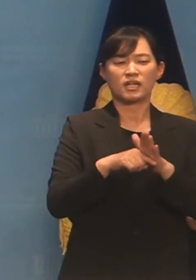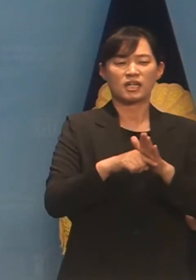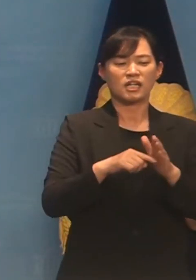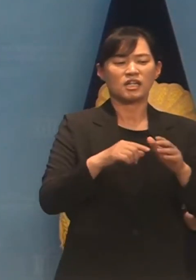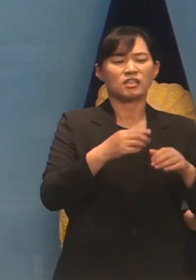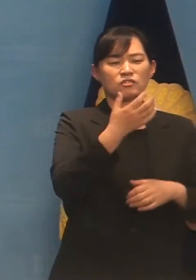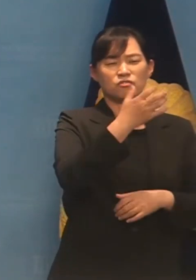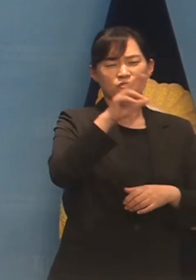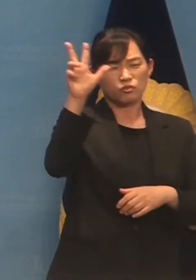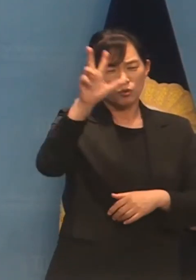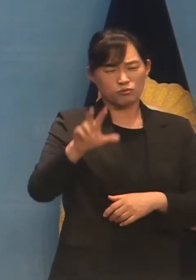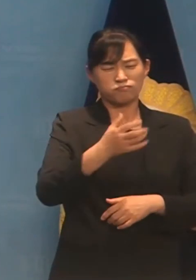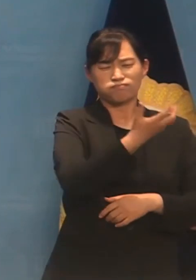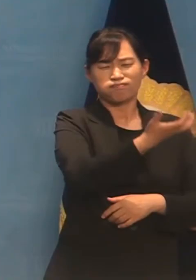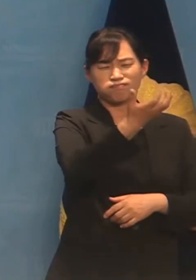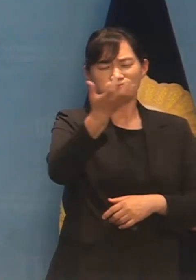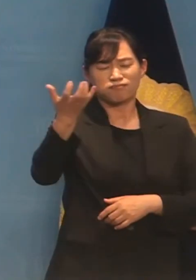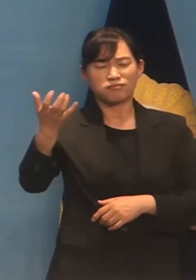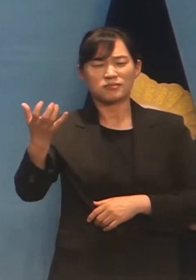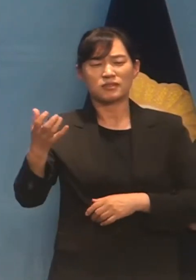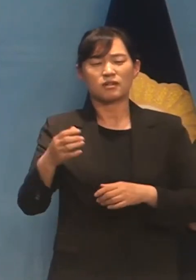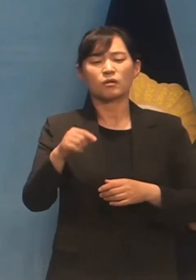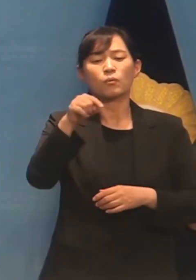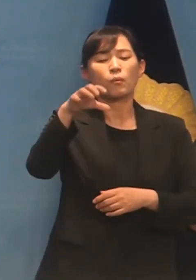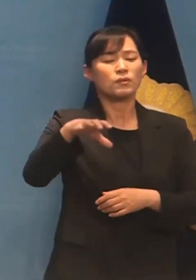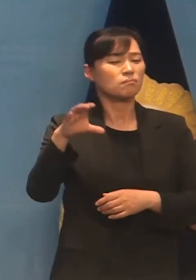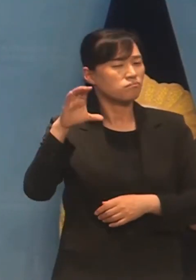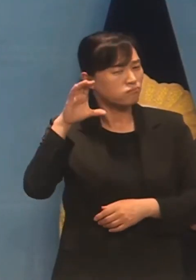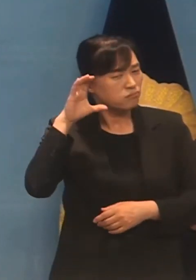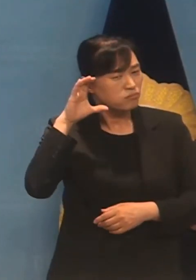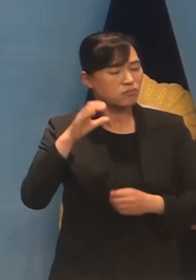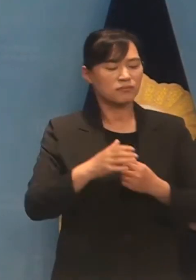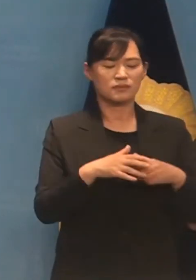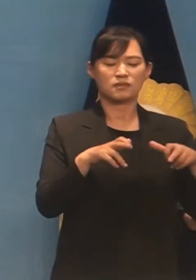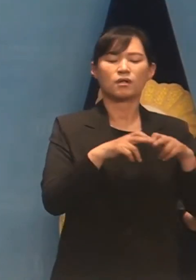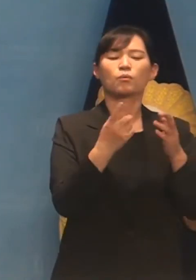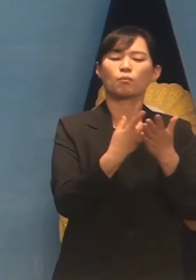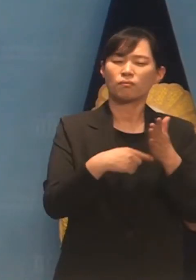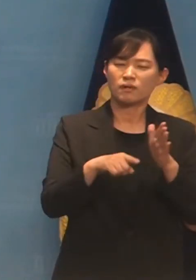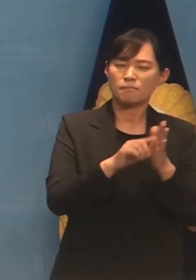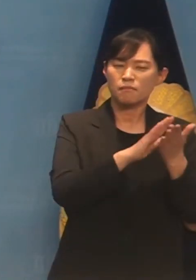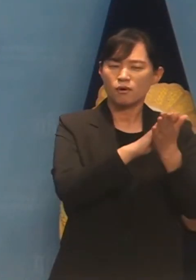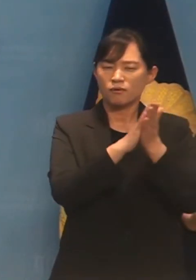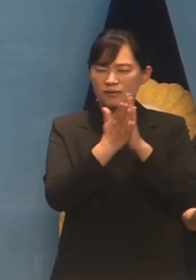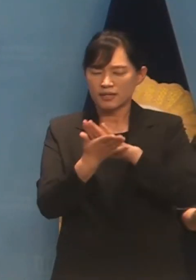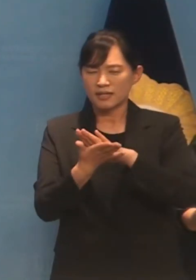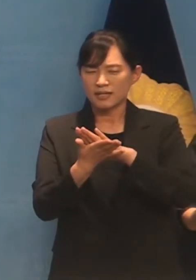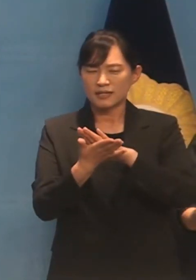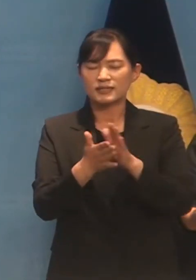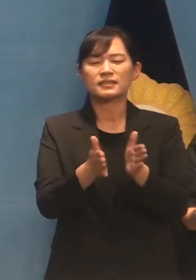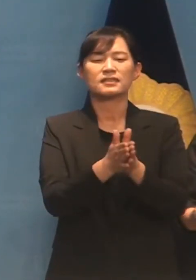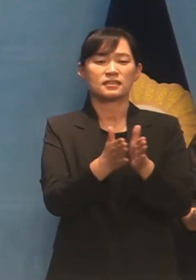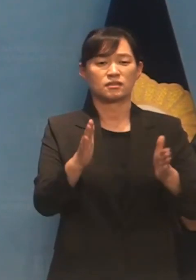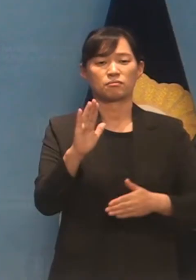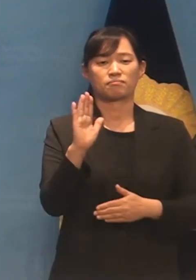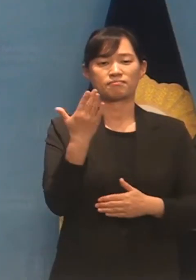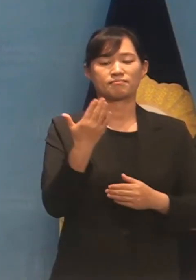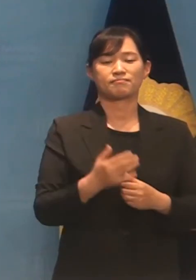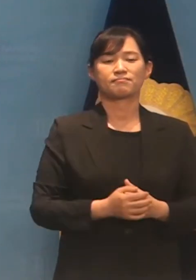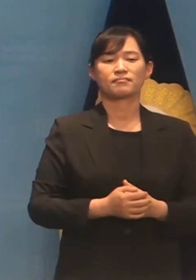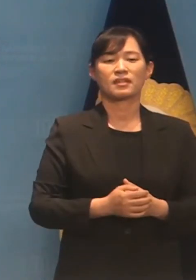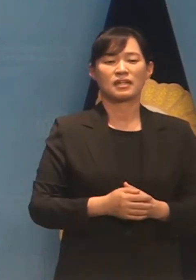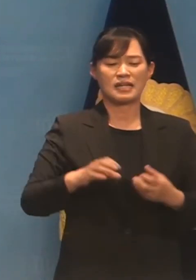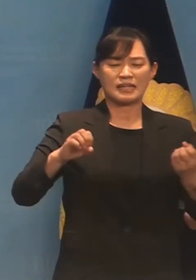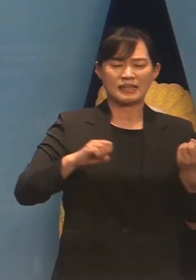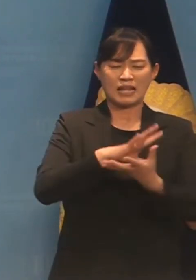누비며 현장의 목소리를 경청하고 장애인을 위한 변화의 마중물이 될 것입니다.